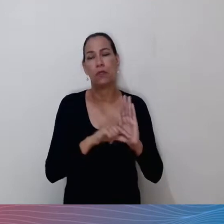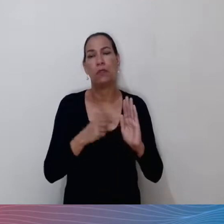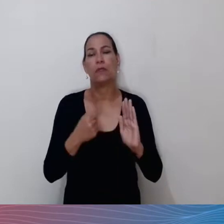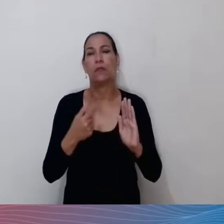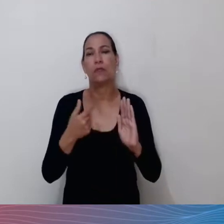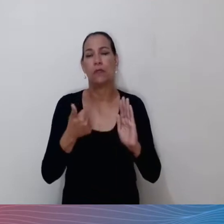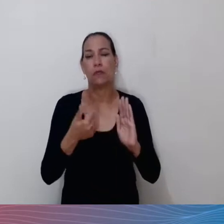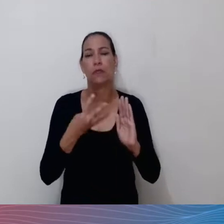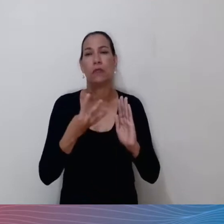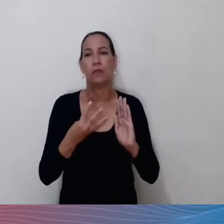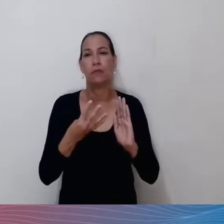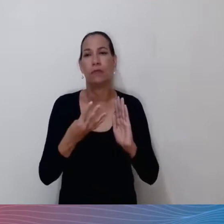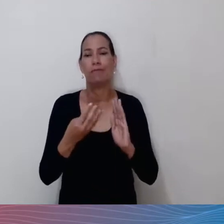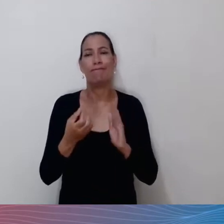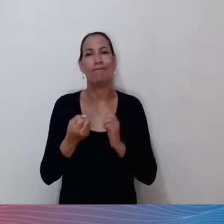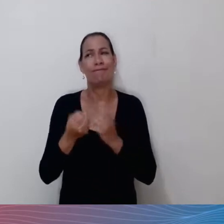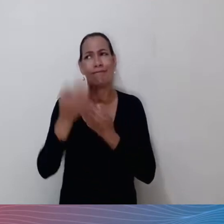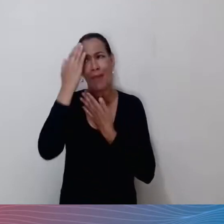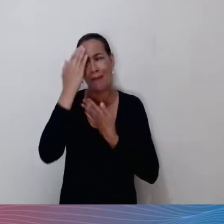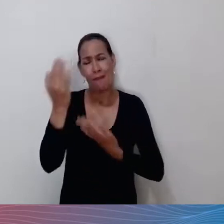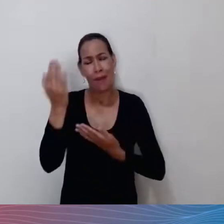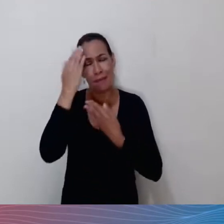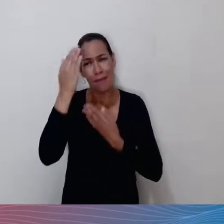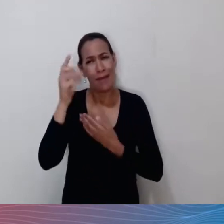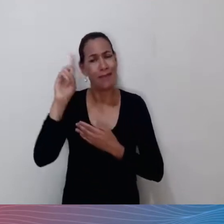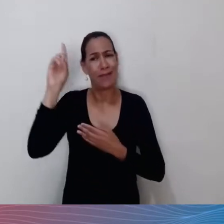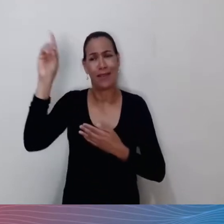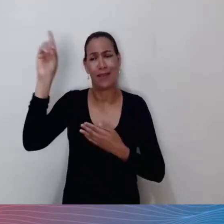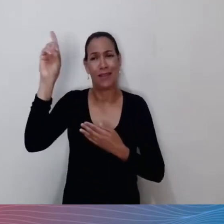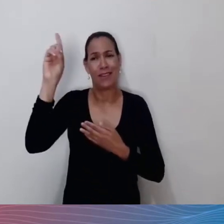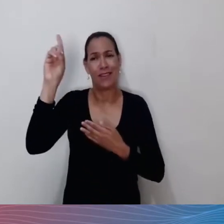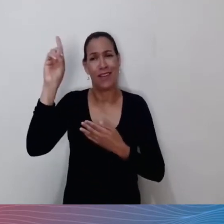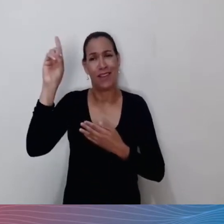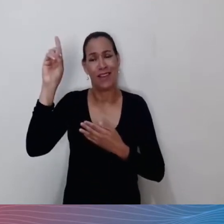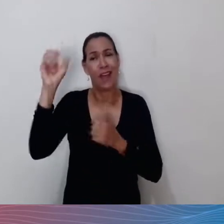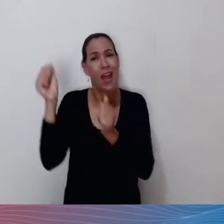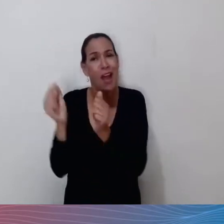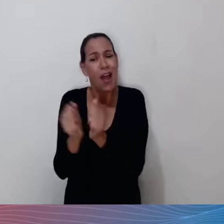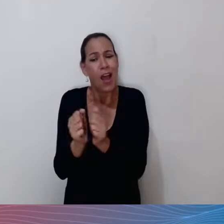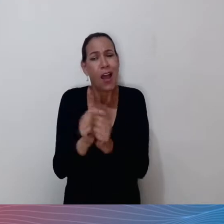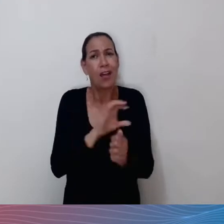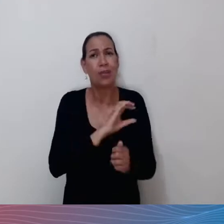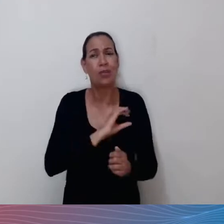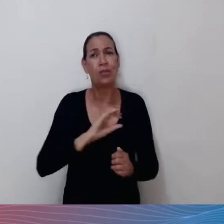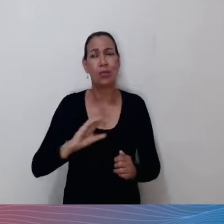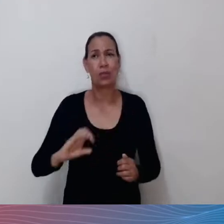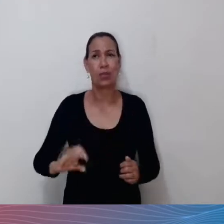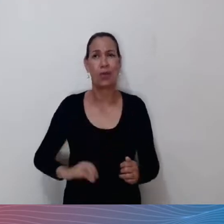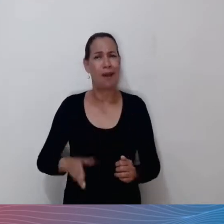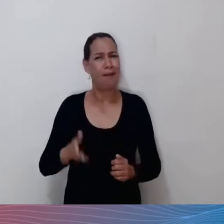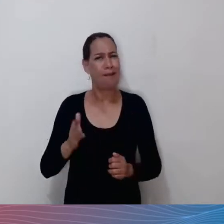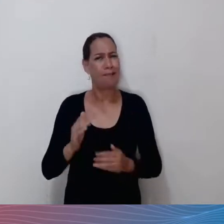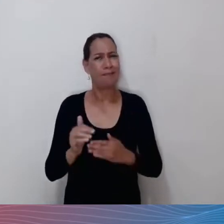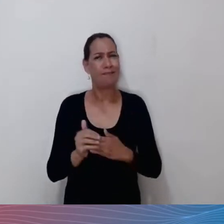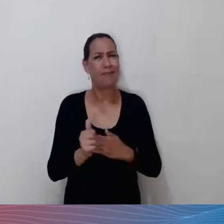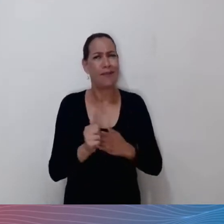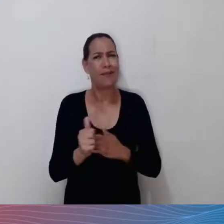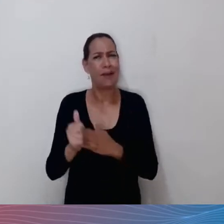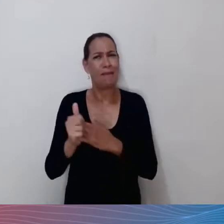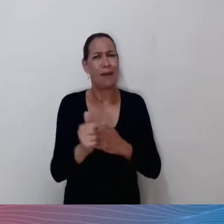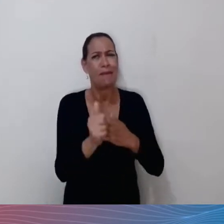Graças, porém, a Deus, que em Cristo sempre nos conduz em